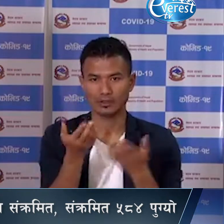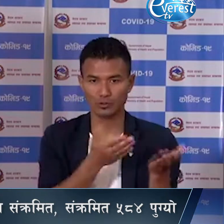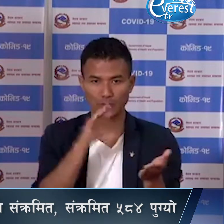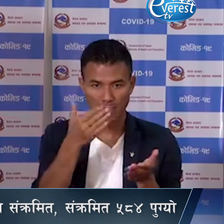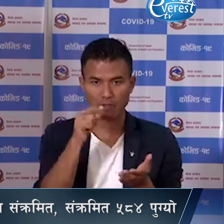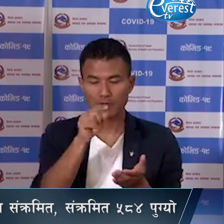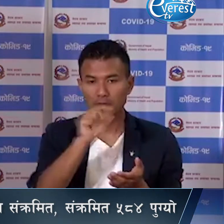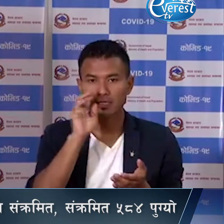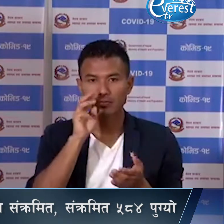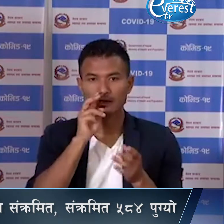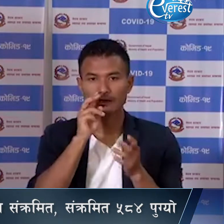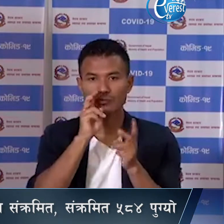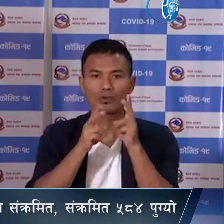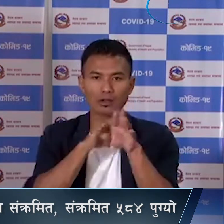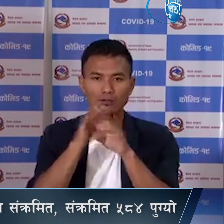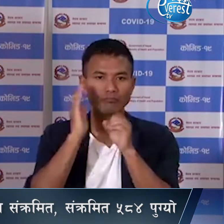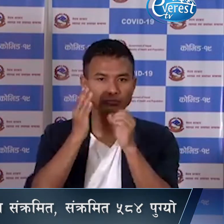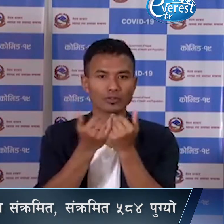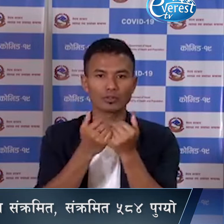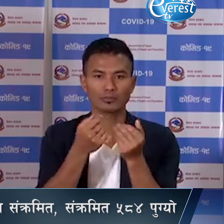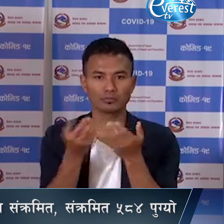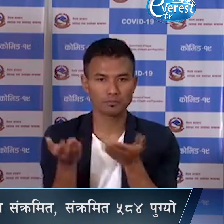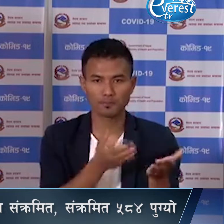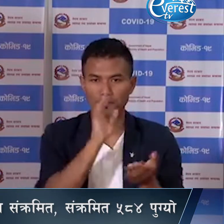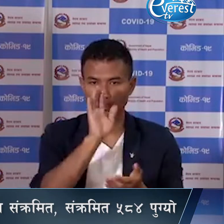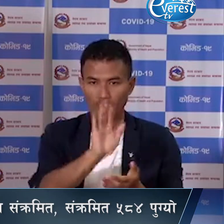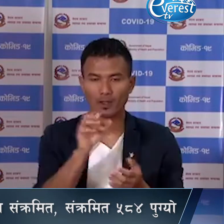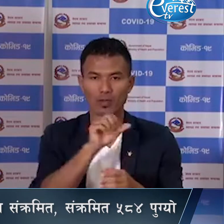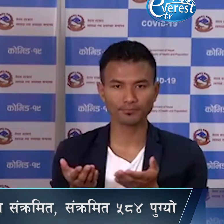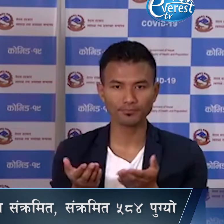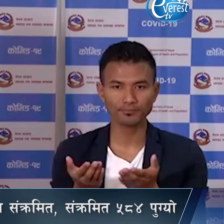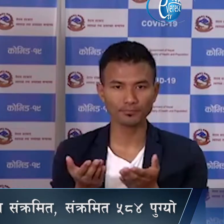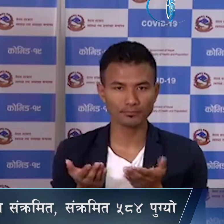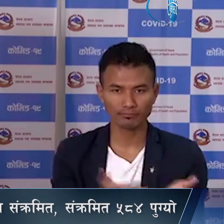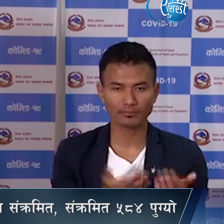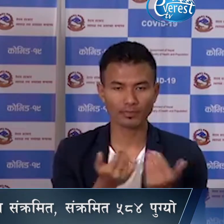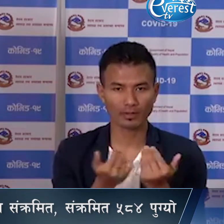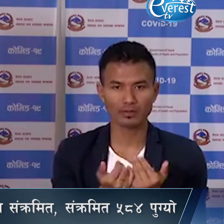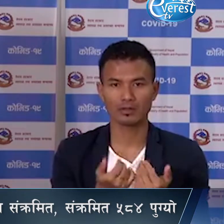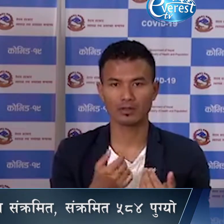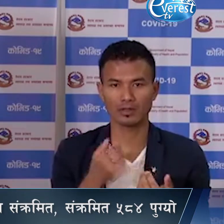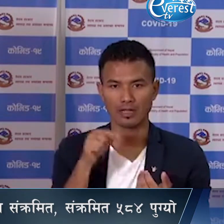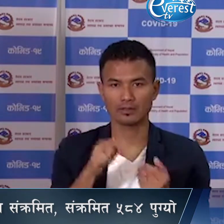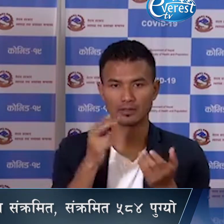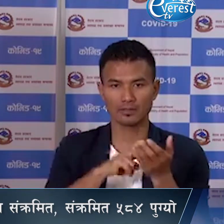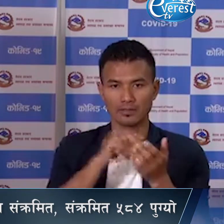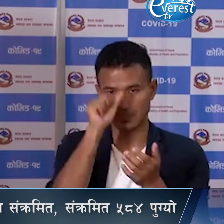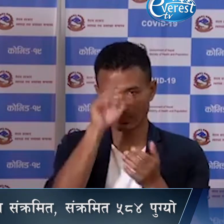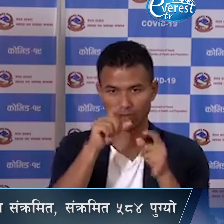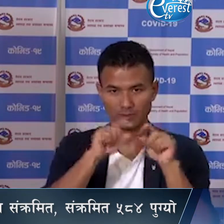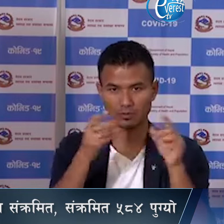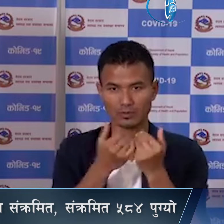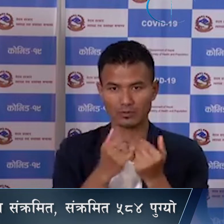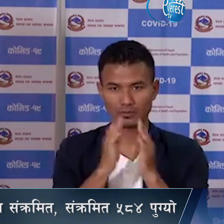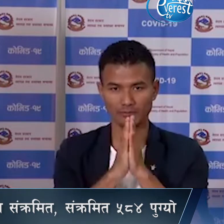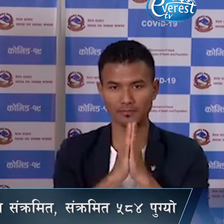पत्रकार सम्मेलनमा दिइएको जानकारी अनुसार सबैभन्दा धेरै बाँकेको नरेनापुरका 27 जना कोरोना संक्रमित भएका छन्। यो सँगै